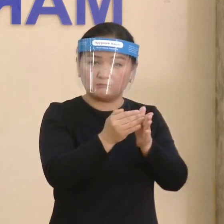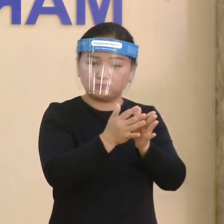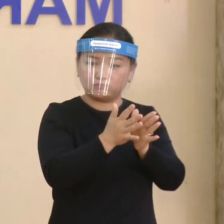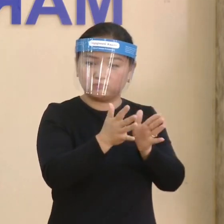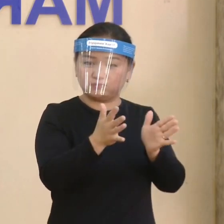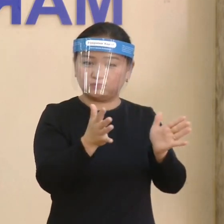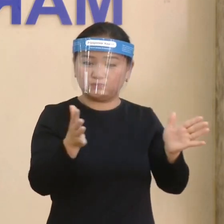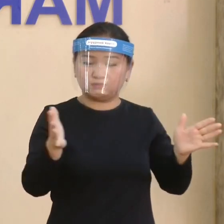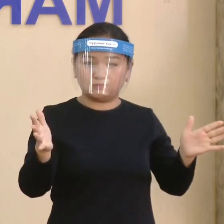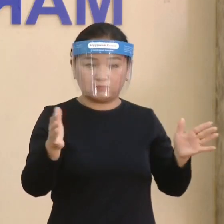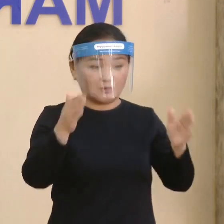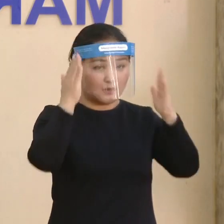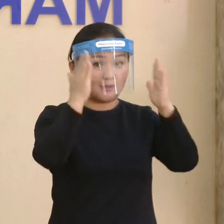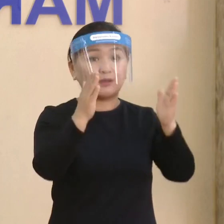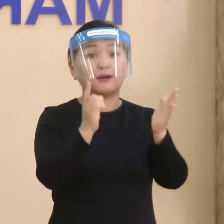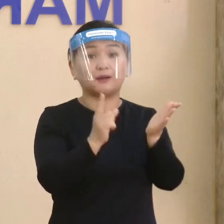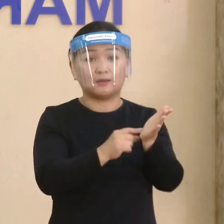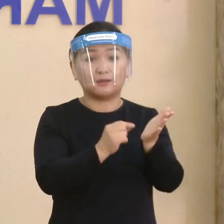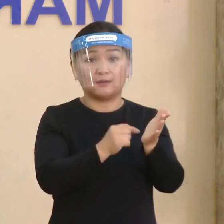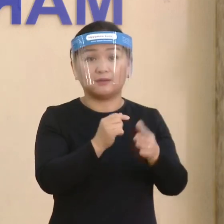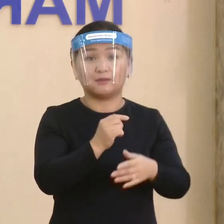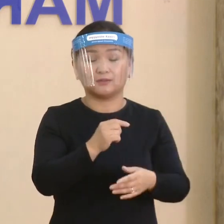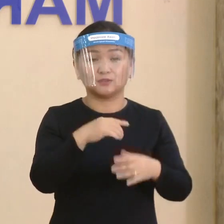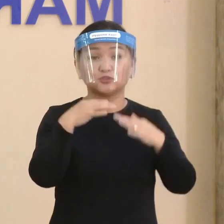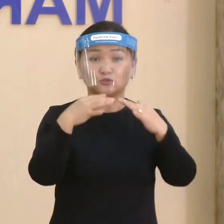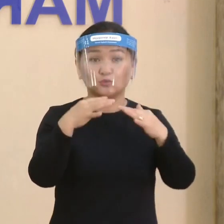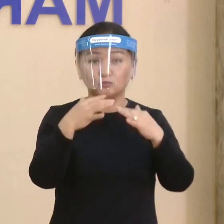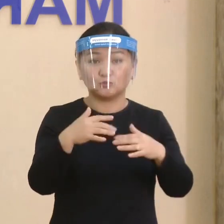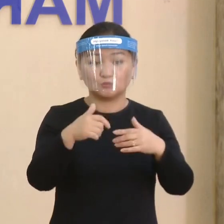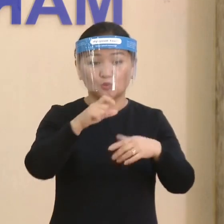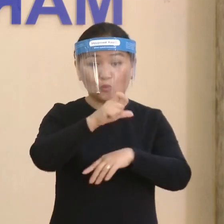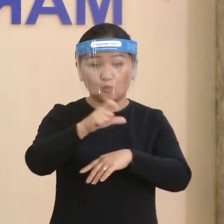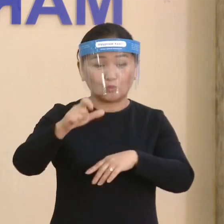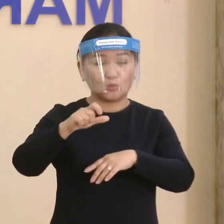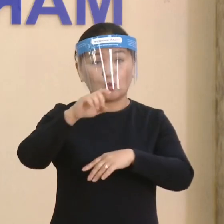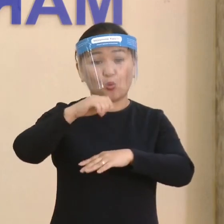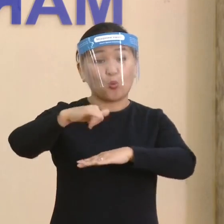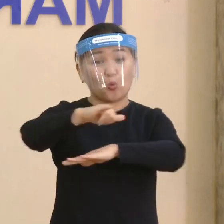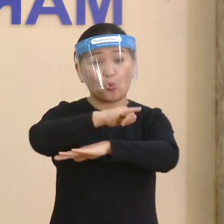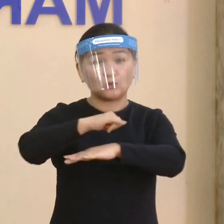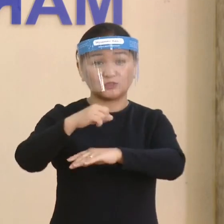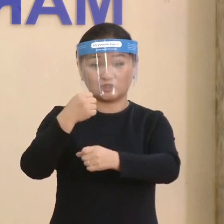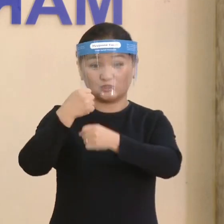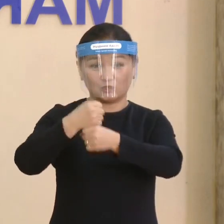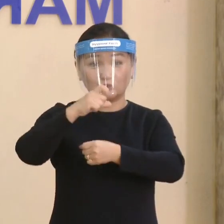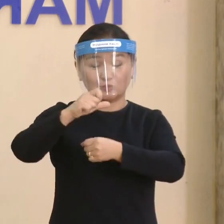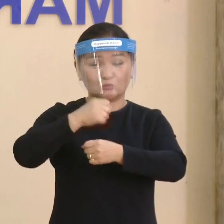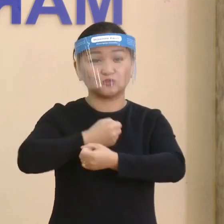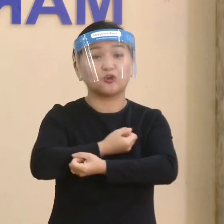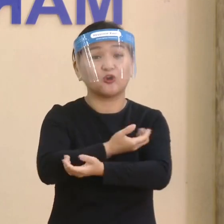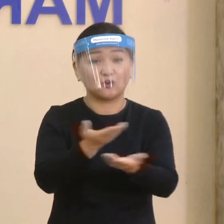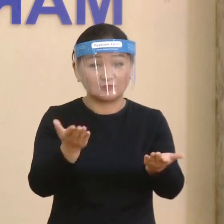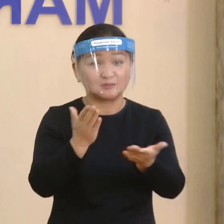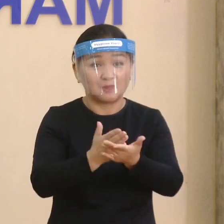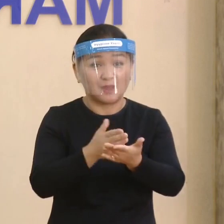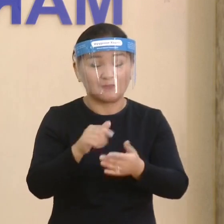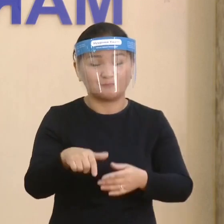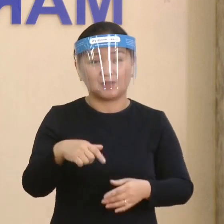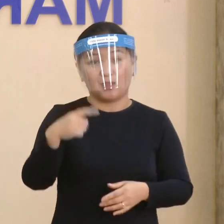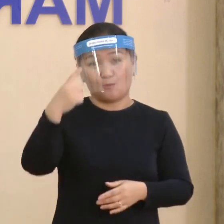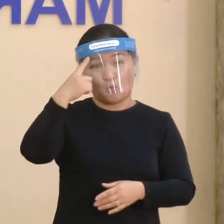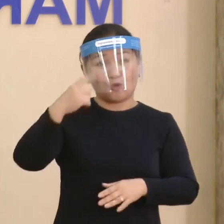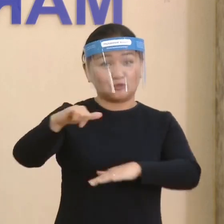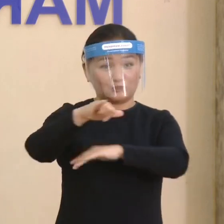дээр анхаарч ажиллах зүйтэй гэдэг зөвлөмжийг бол тэр улс орнуудад өгсөн. Ийм учраас манай ард иргэд ялангуяа